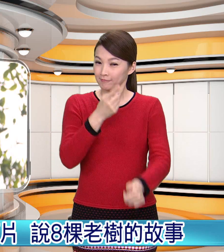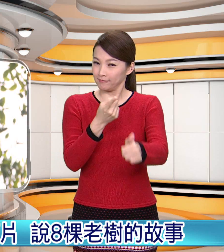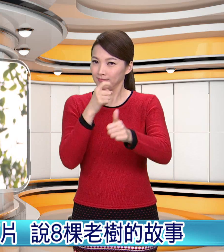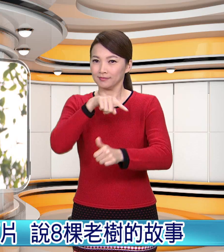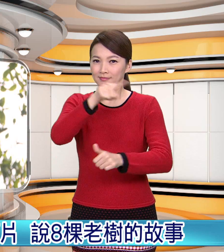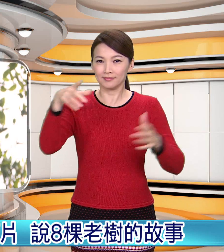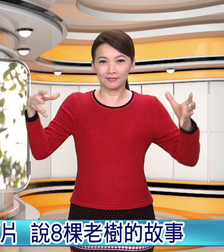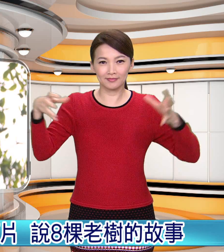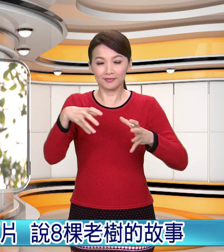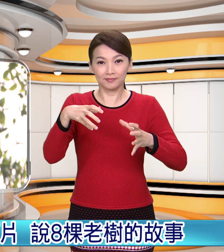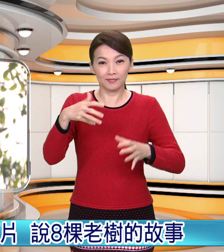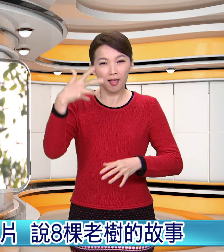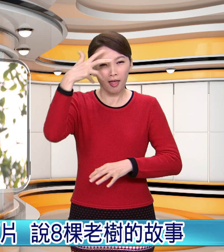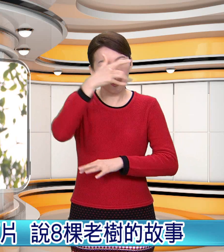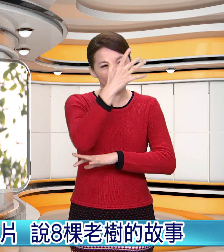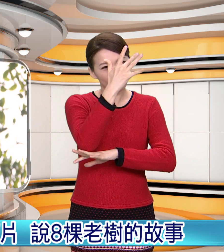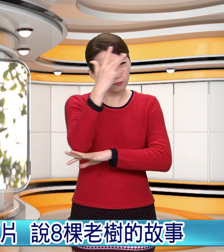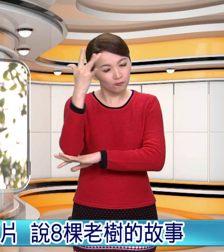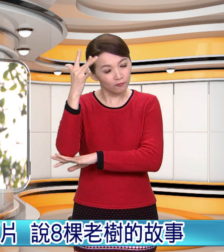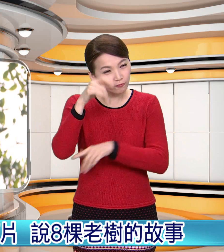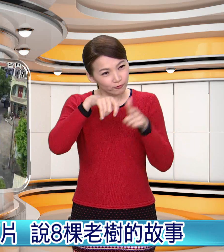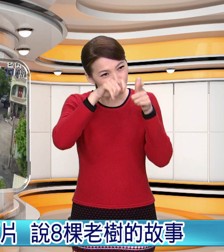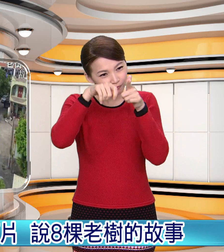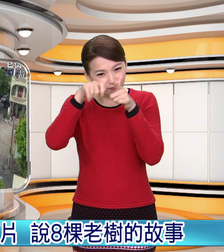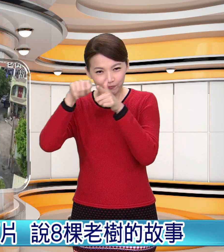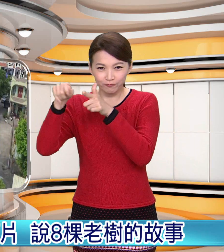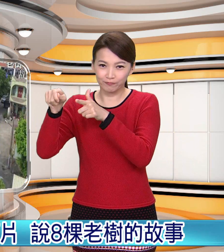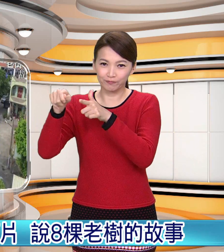砖引玉，一起来为老树做记录。